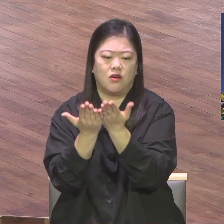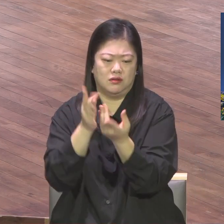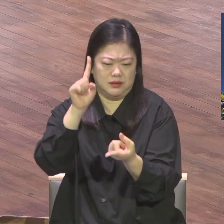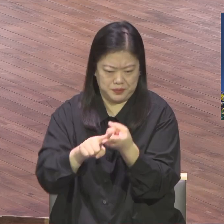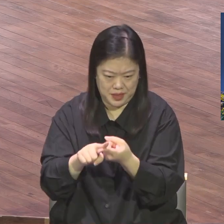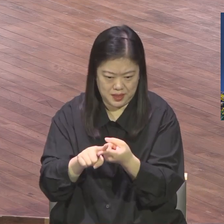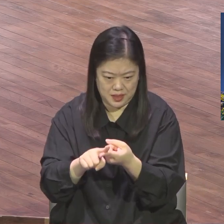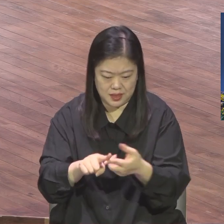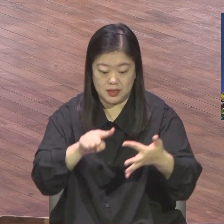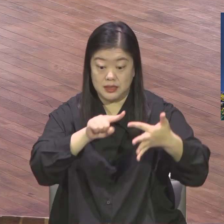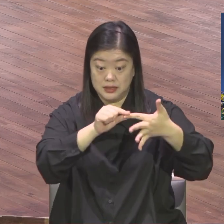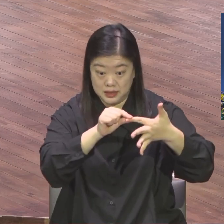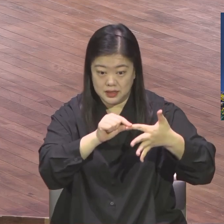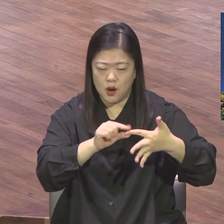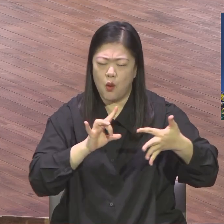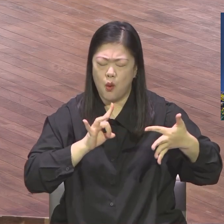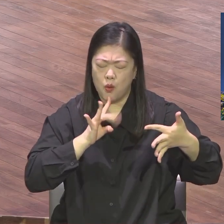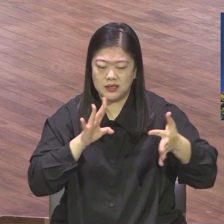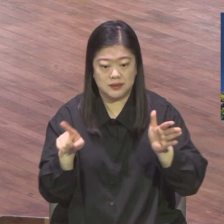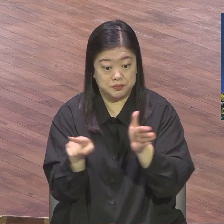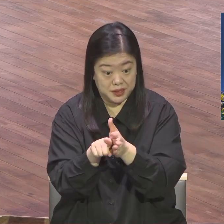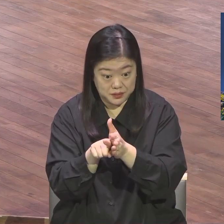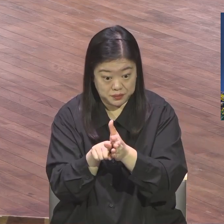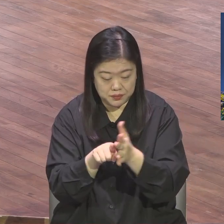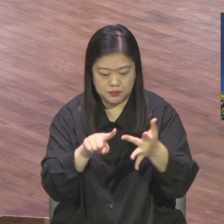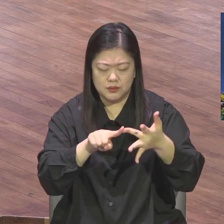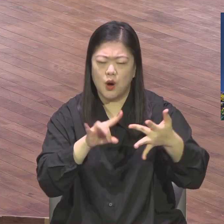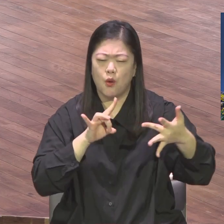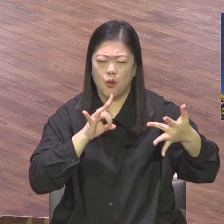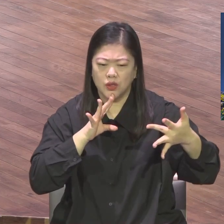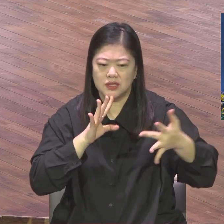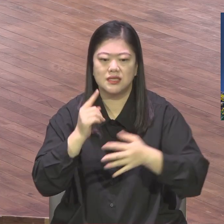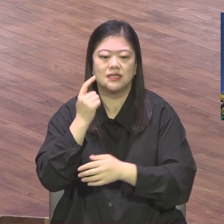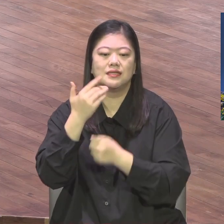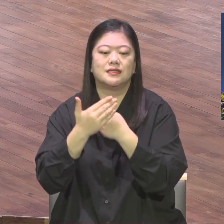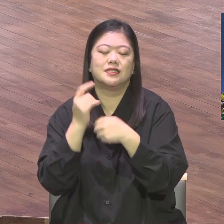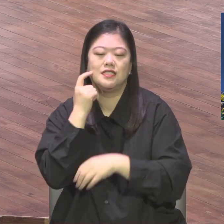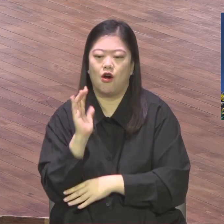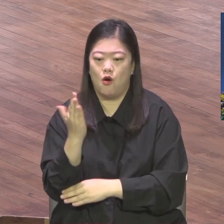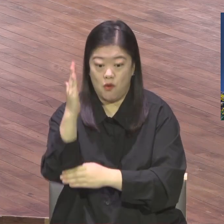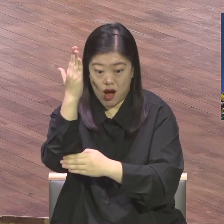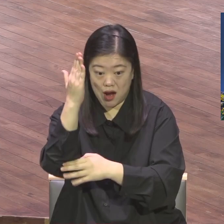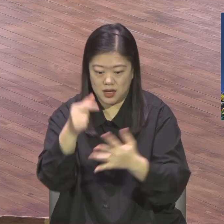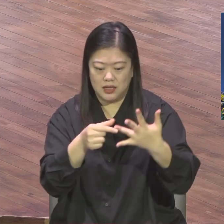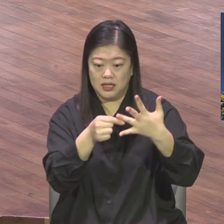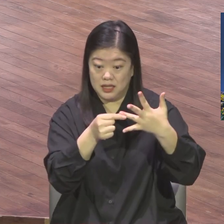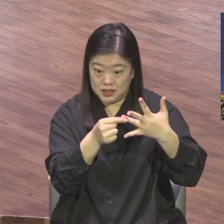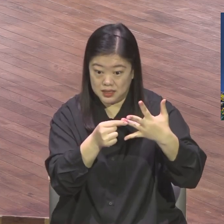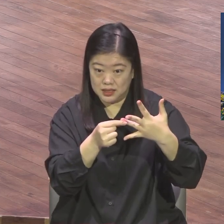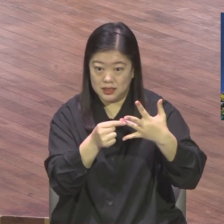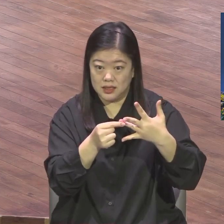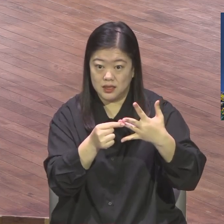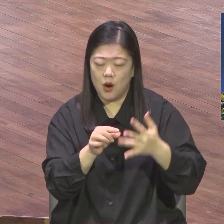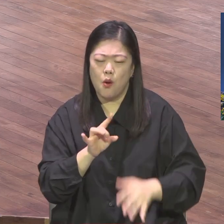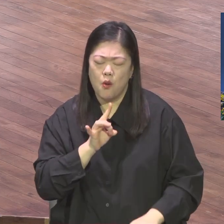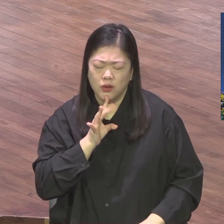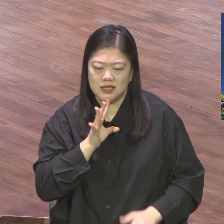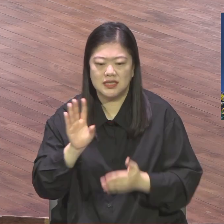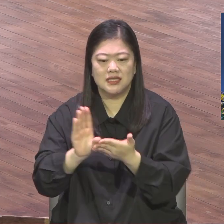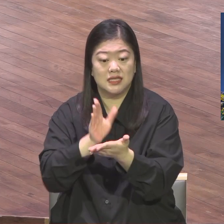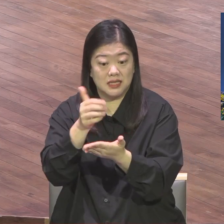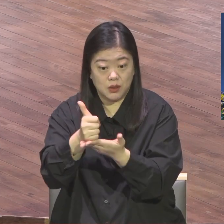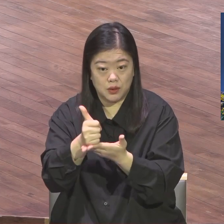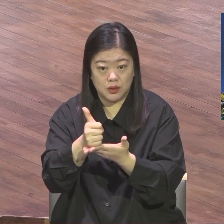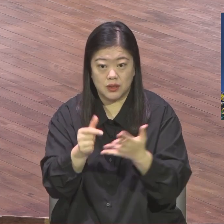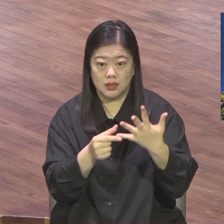솔라 피데, 오직 믿음, 솔라 그라티아, 오직 은혜, 솔루스 크리스투스, 오직 그리스도,